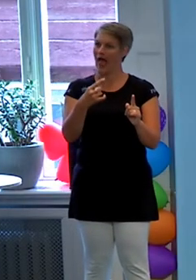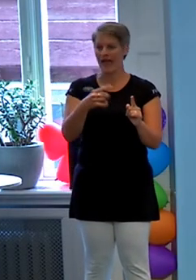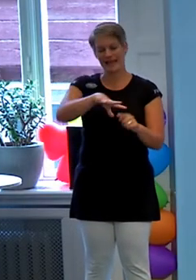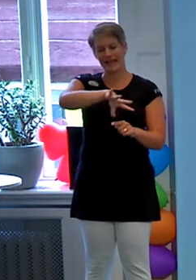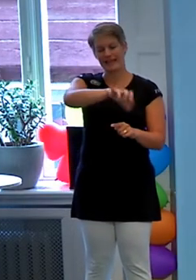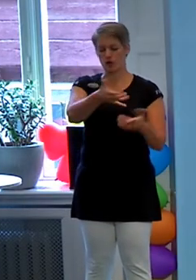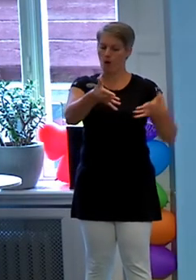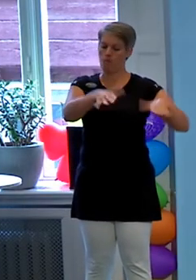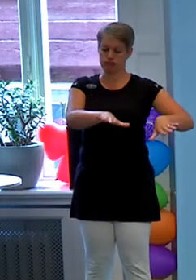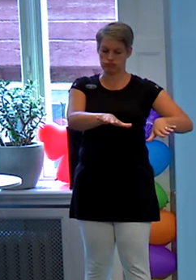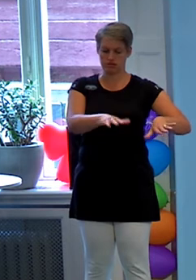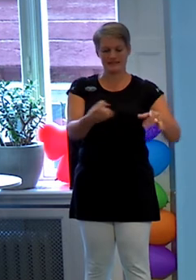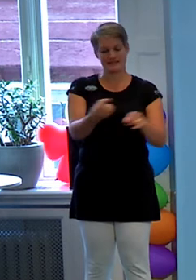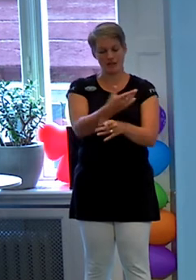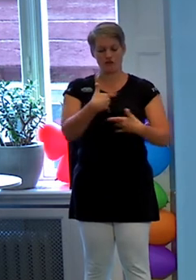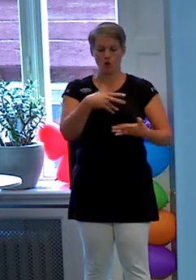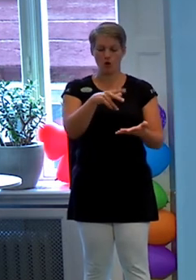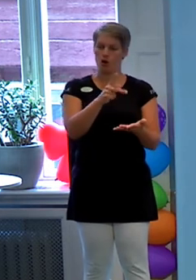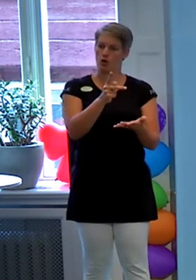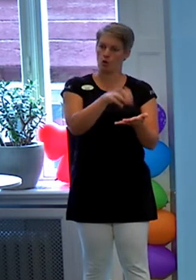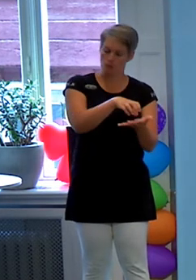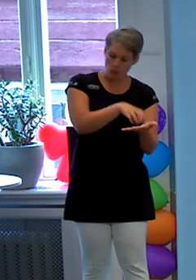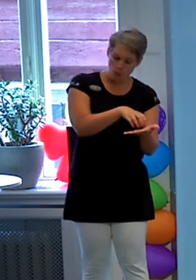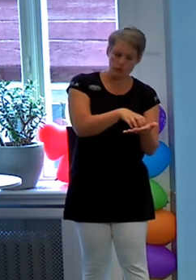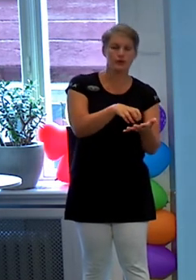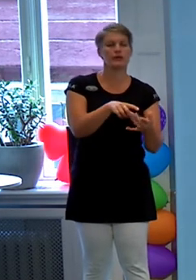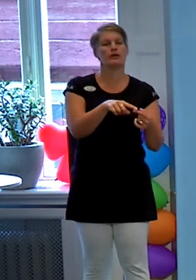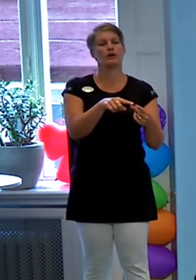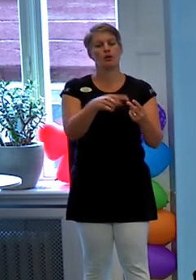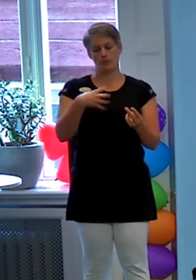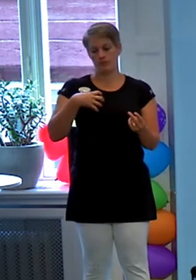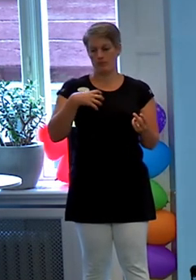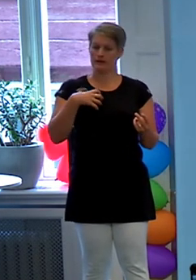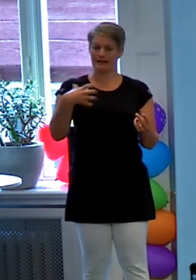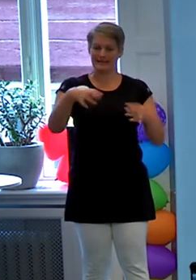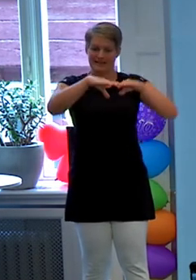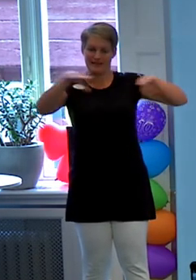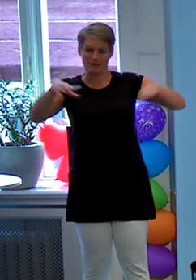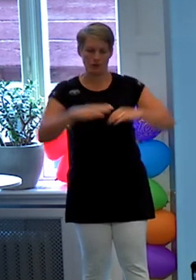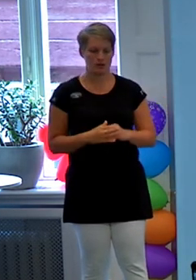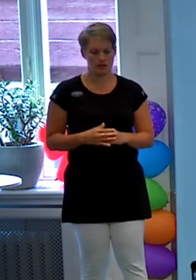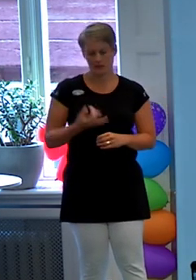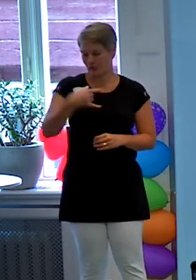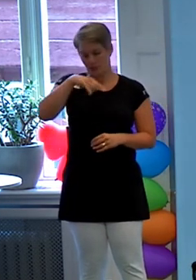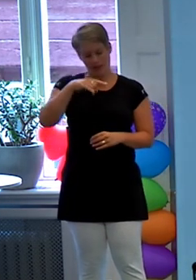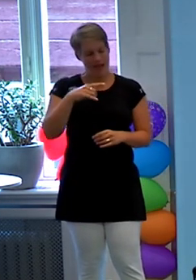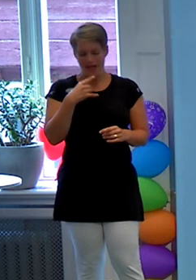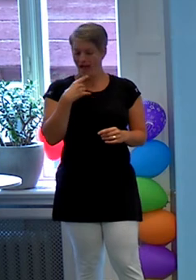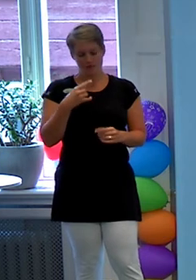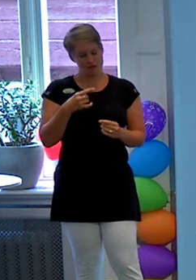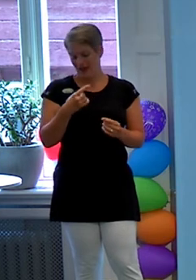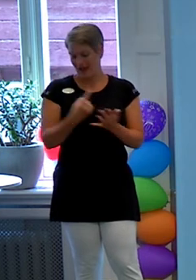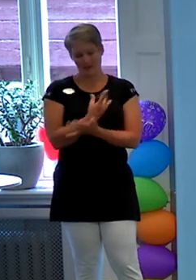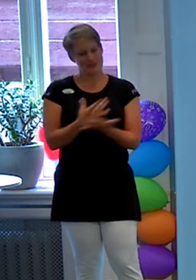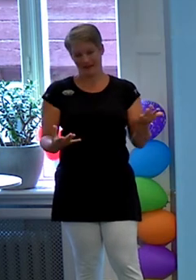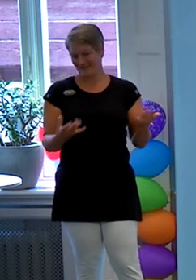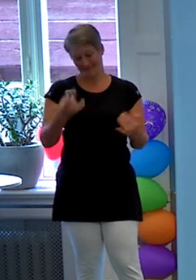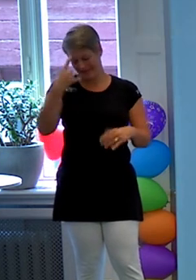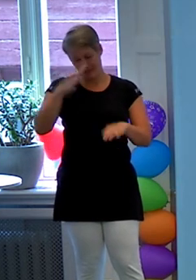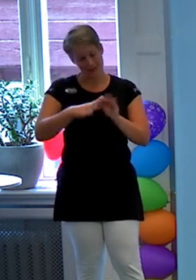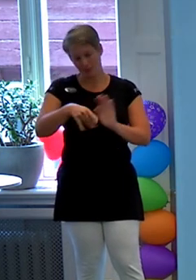ner regionerna, så har vi kommuner och så har vi på riksnivå? Ja, det tror jag kommer aldrig att hända i Tyskland med tanke